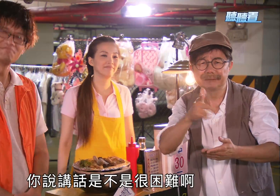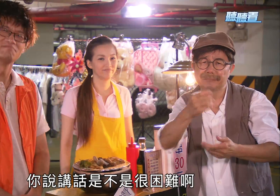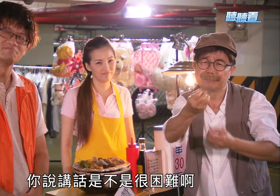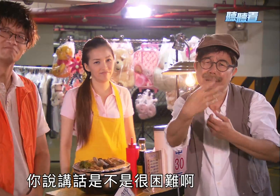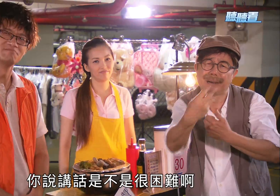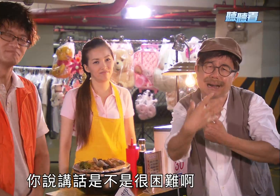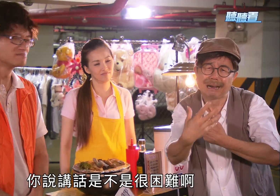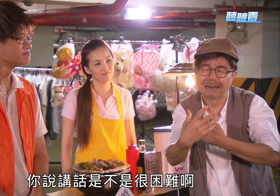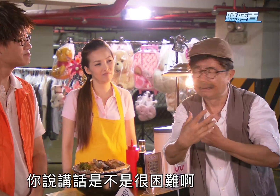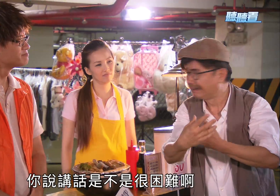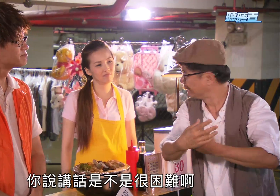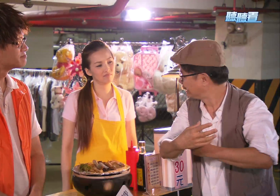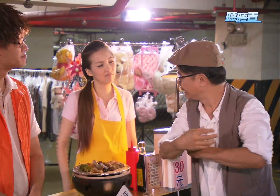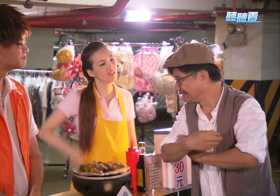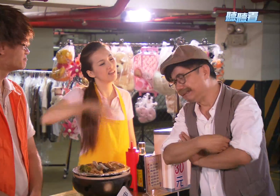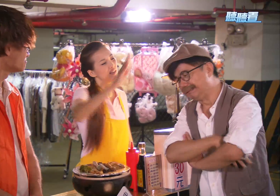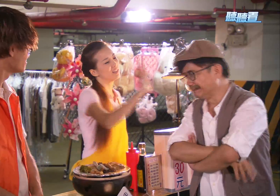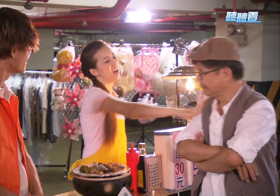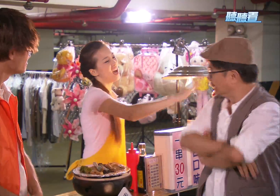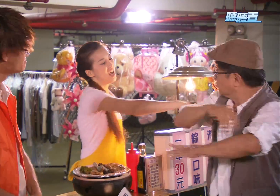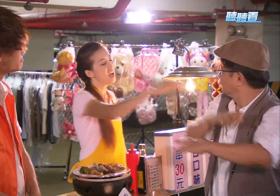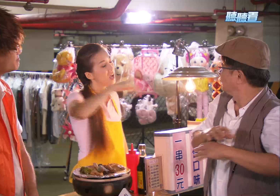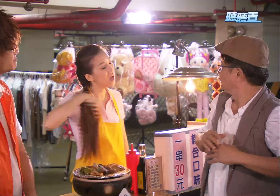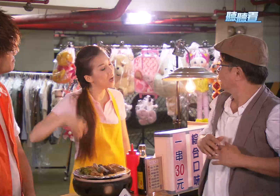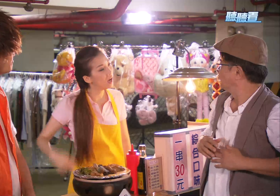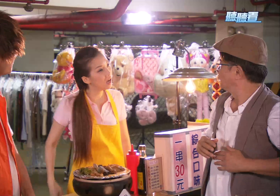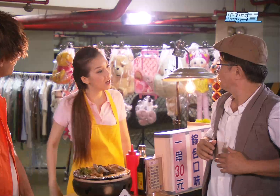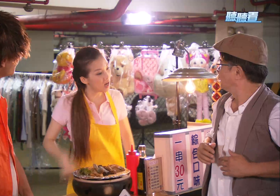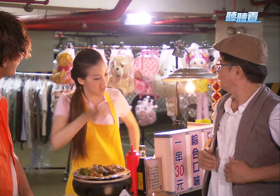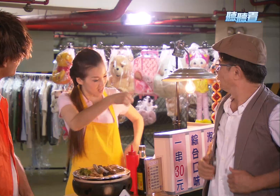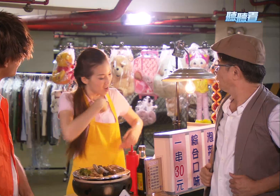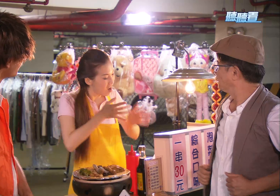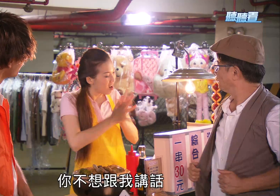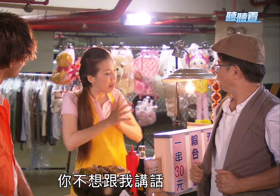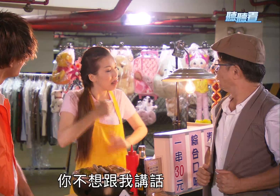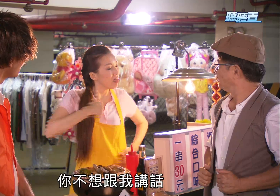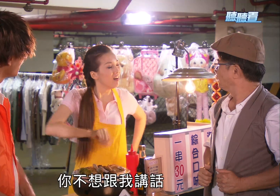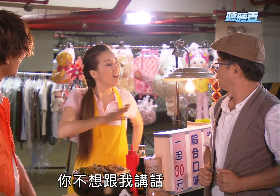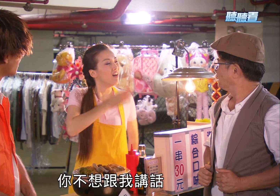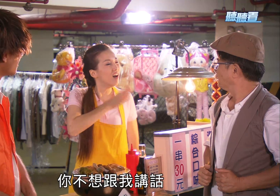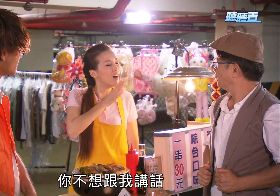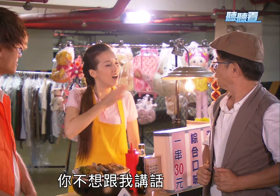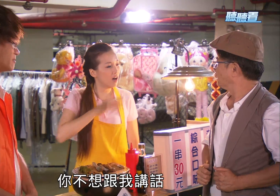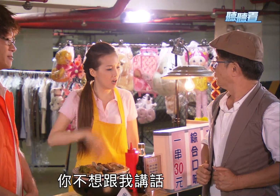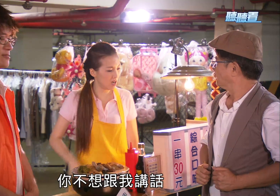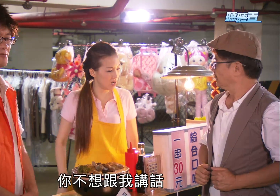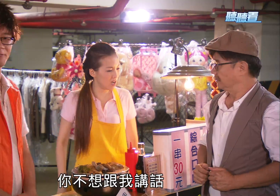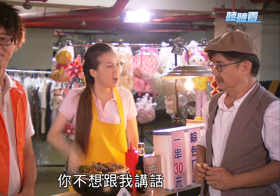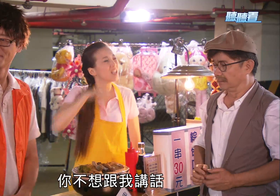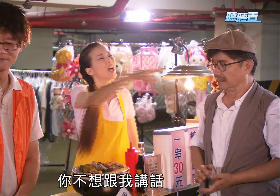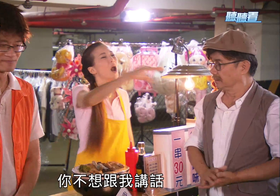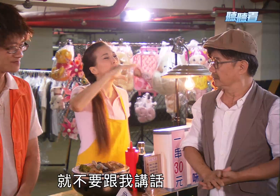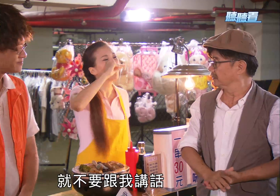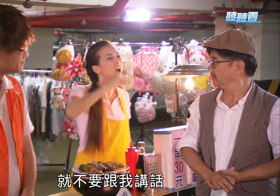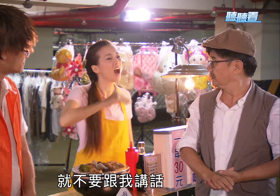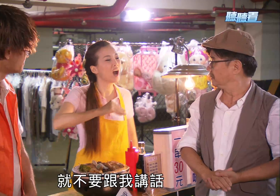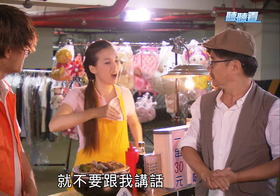很困难呢？ 喂，你不想跟我讲话啊，就不要跟